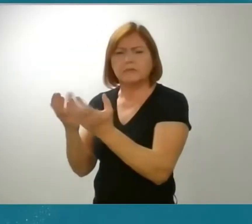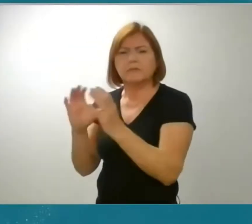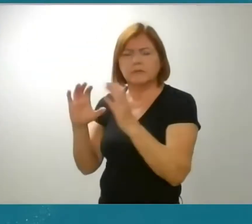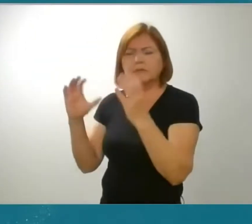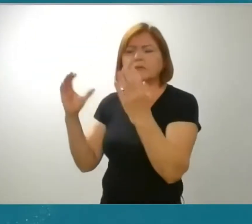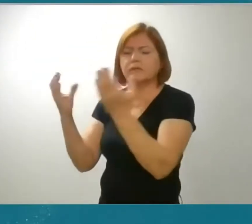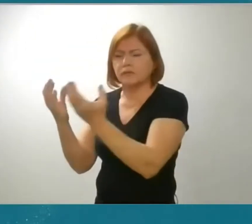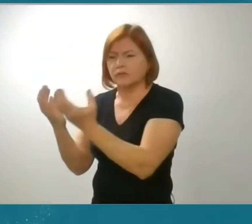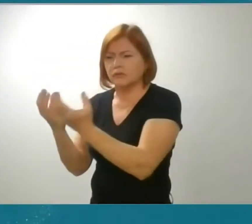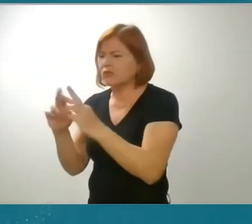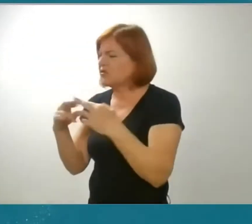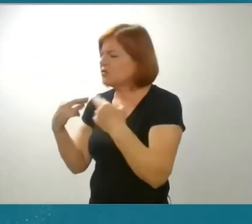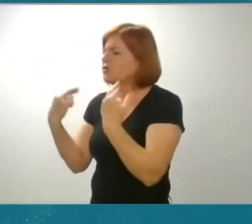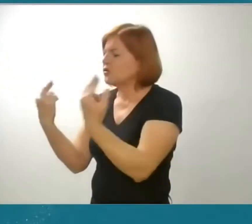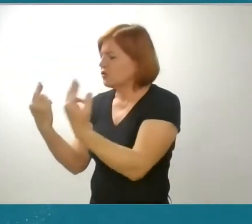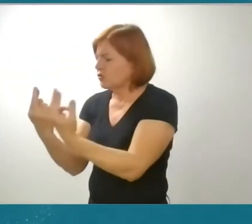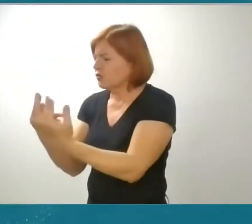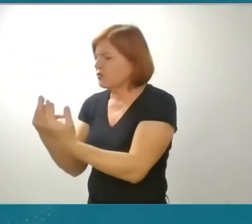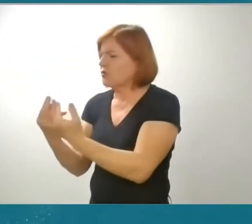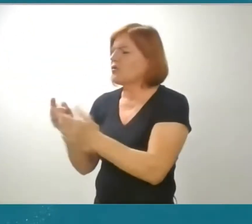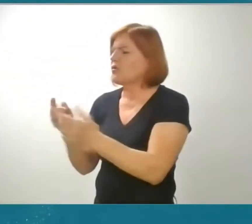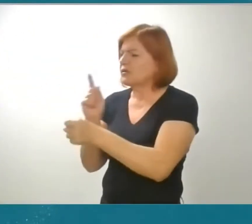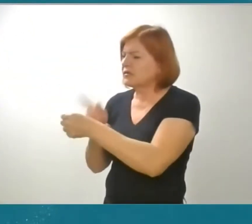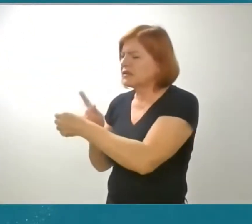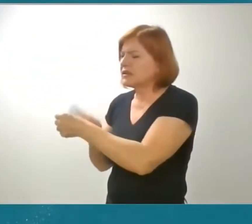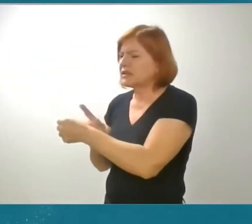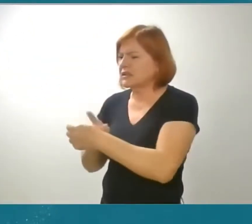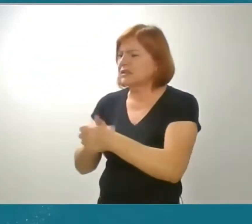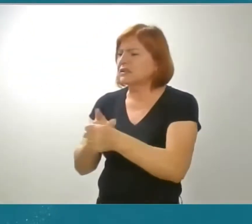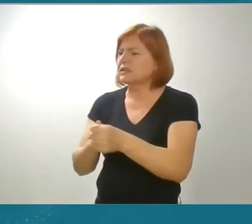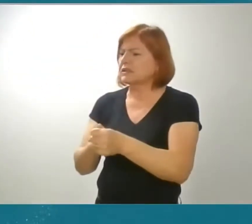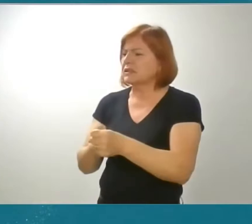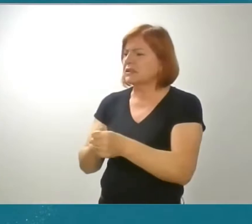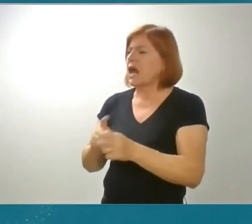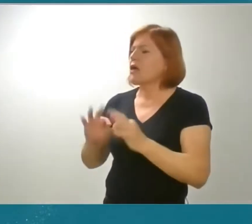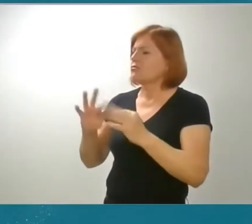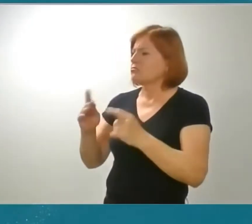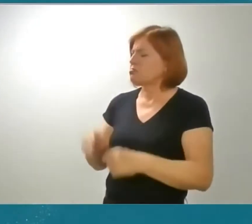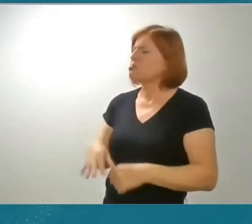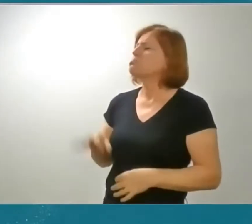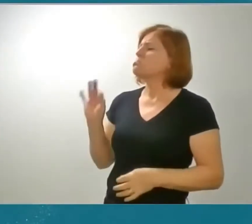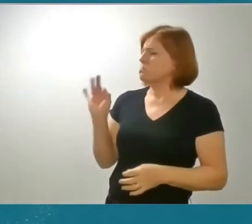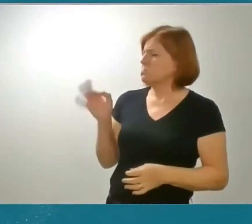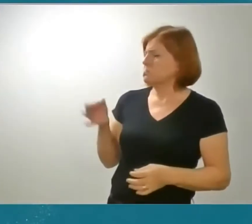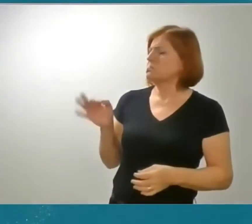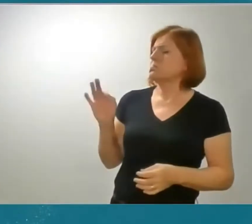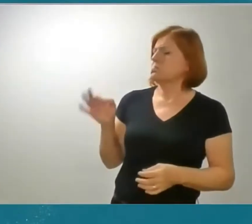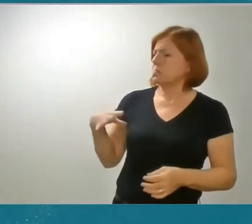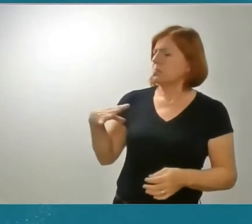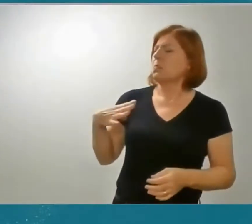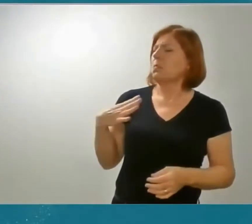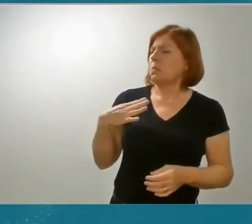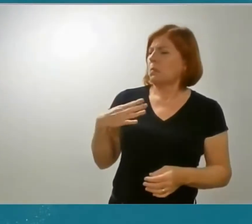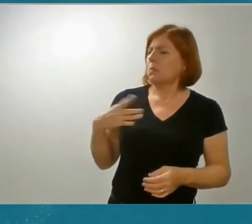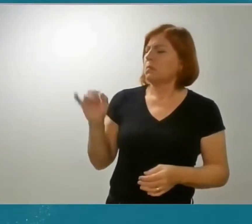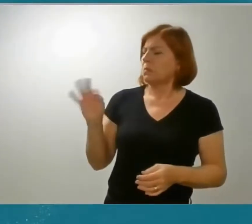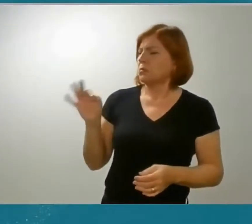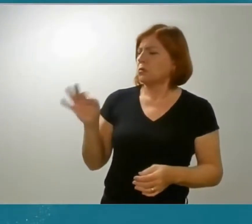as autoridades de sua terra, ele é respeitado. O marido dela é um juiz, o marido